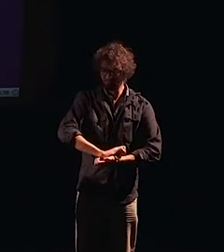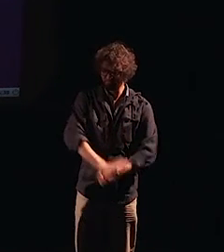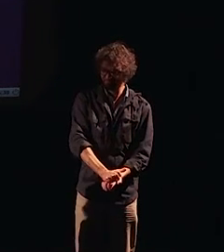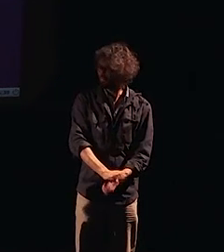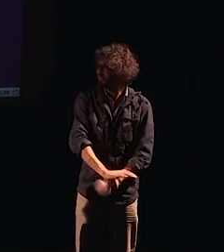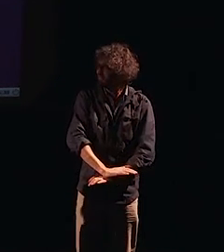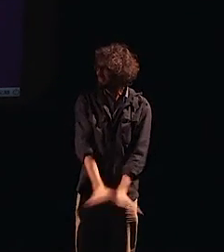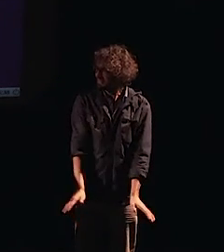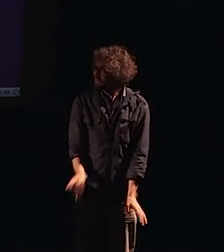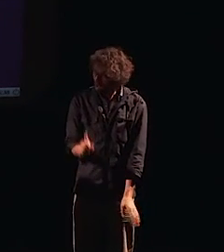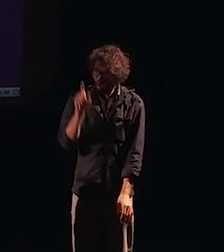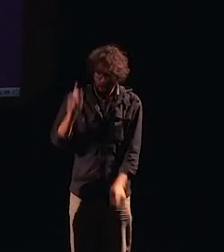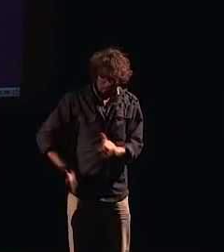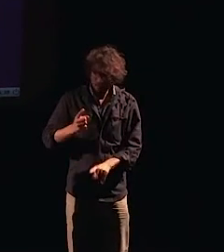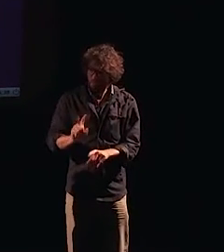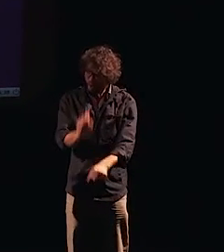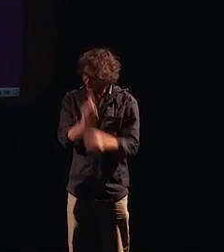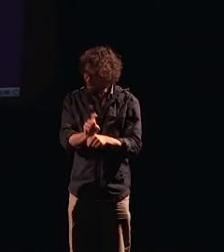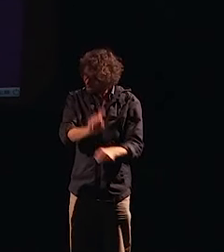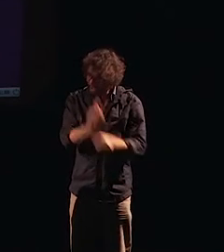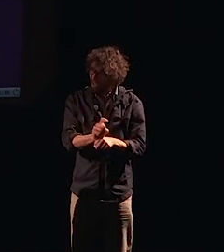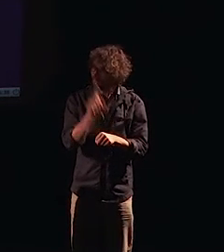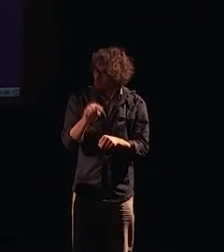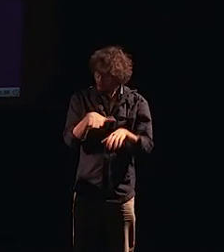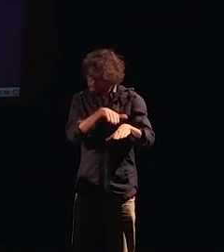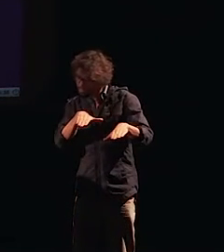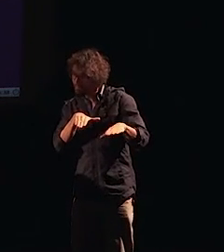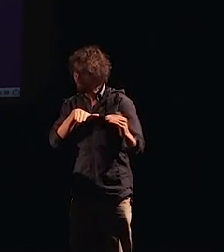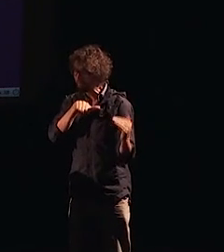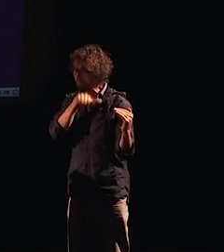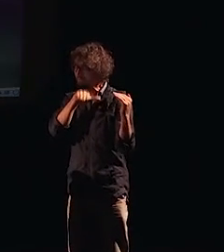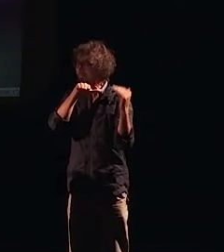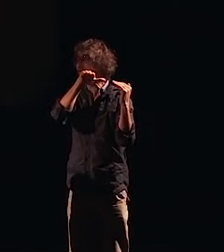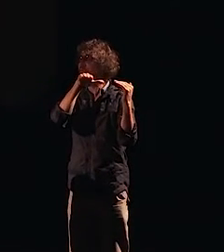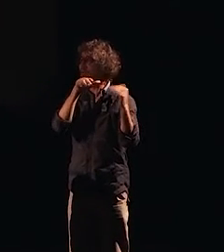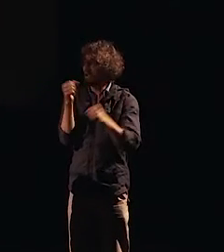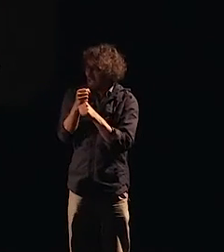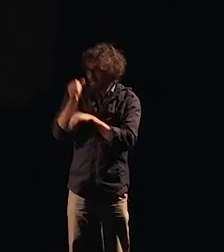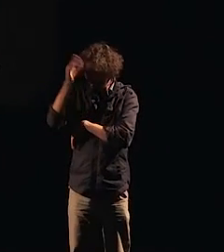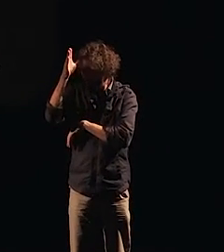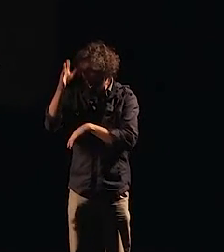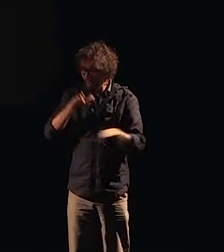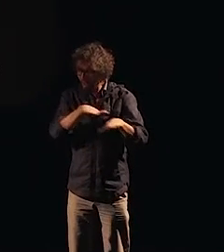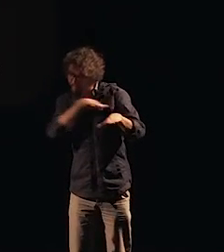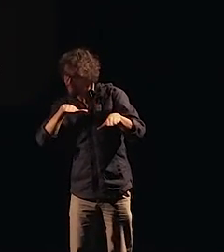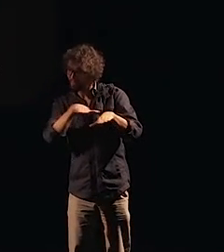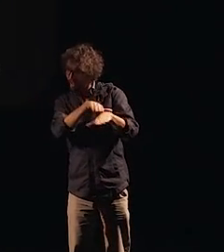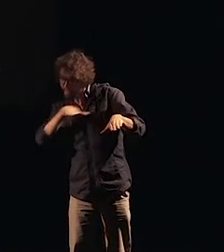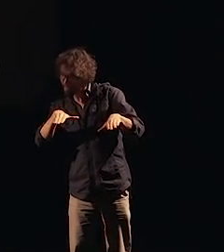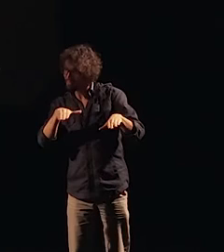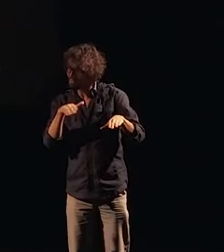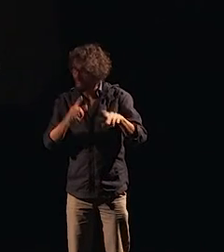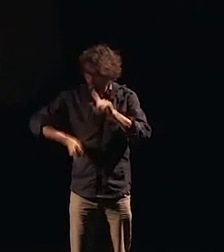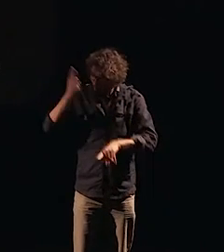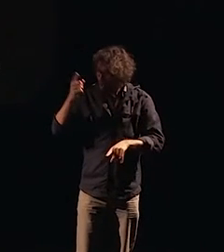Tant qu'on sera critique par rapport à ça, tant qu'on produira du savoir alternatif, tant qu'on sera là à justement à faire le pas de côté qui permet